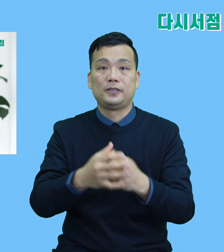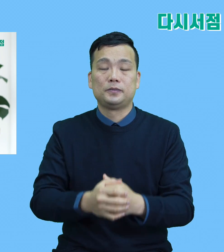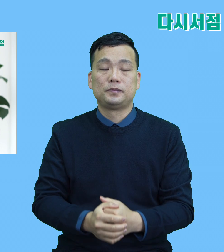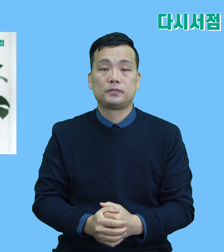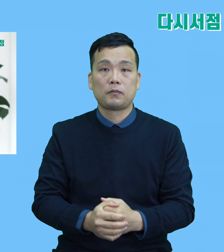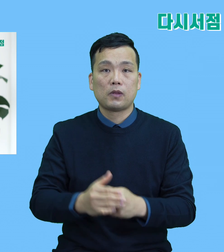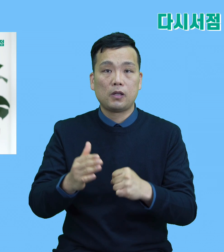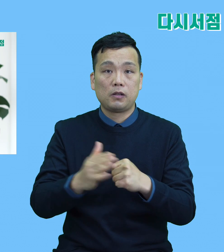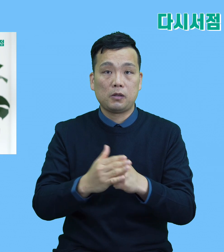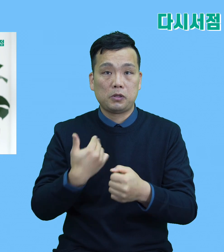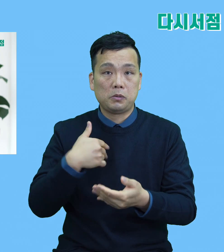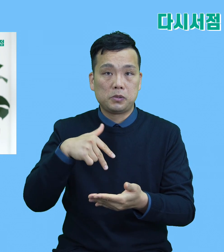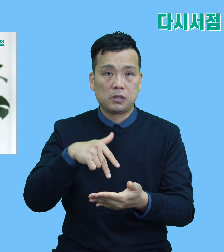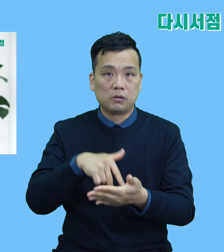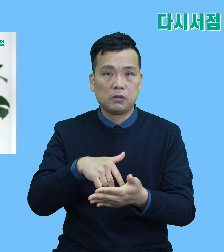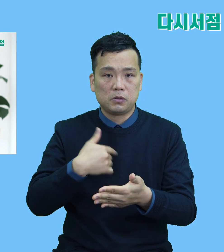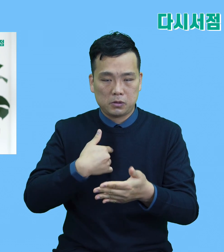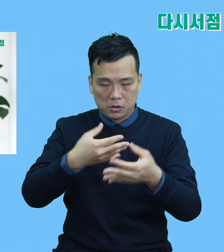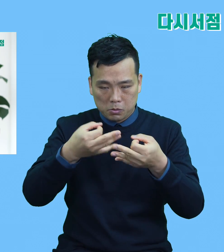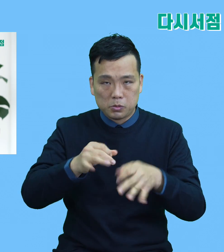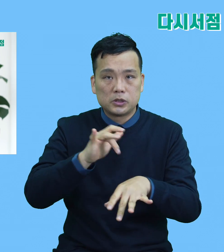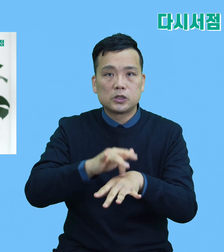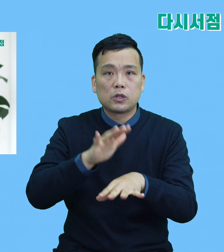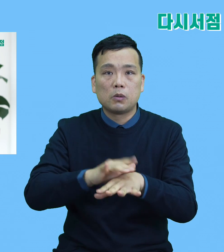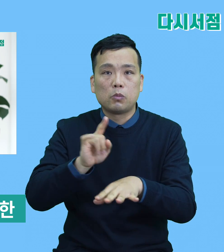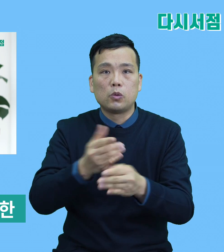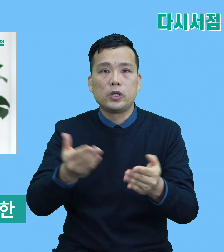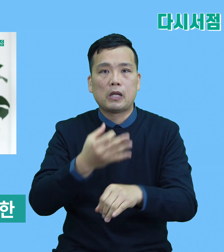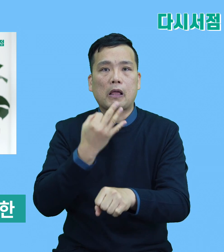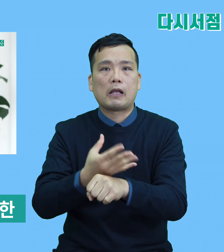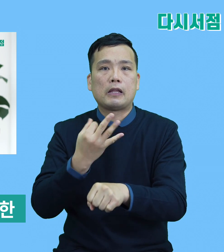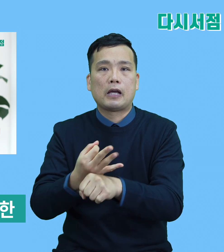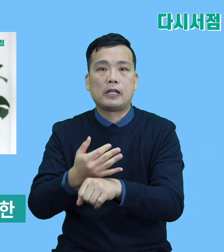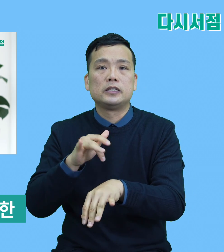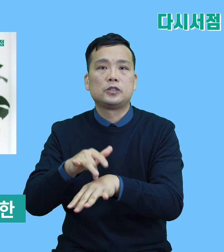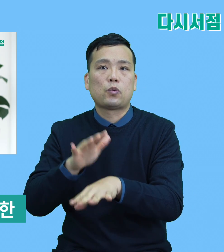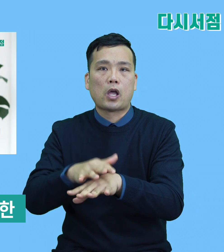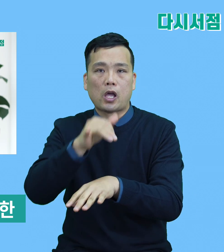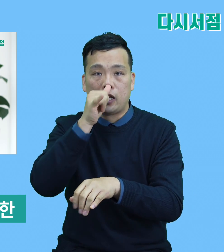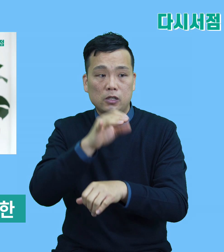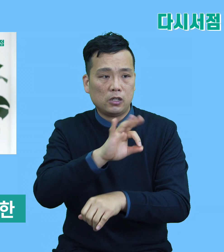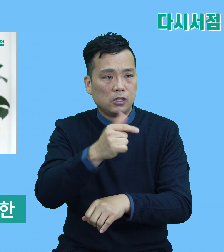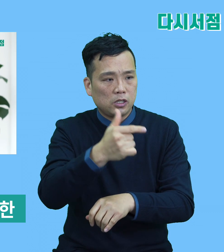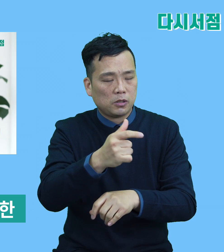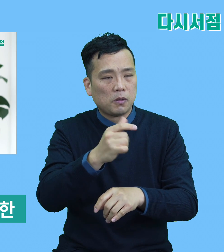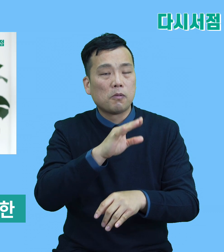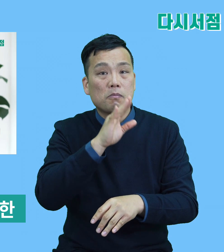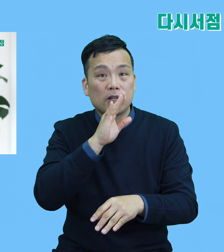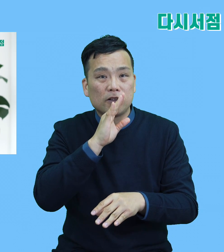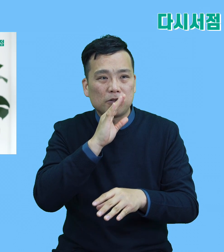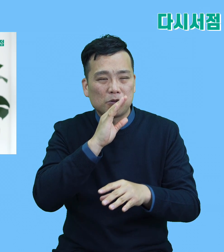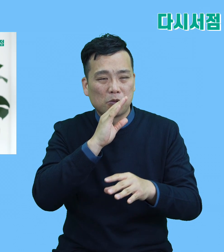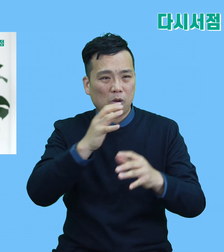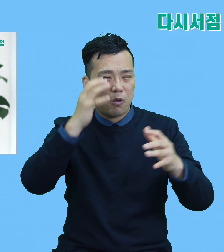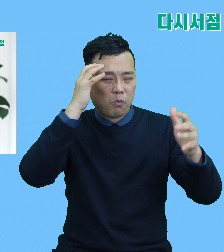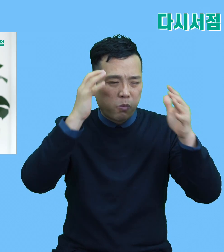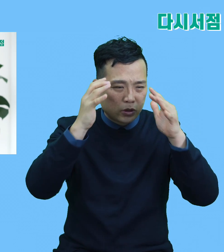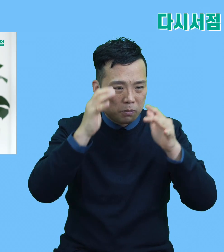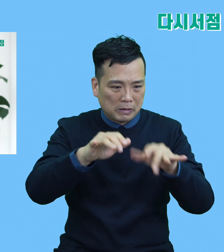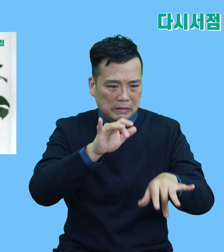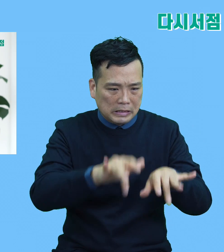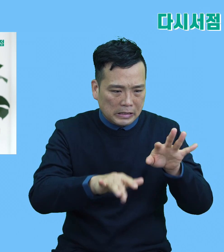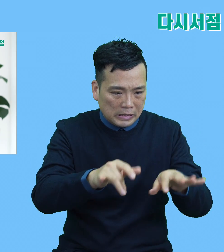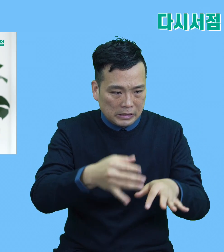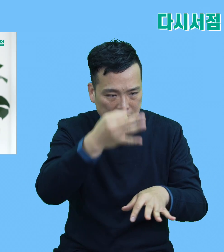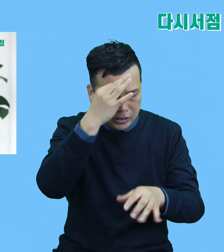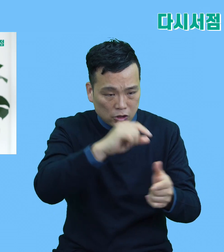저는 되게 간단히 하는 편이라서. 그렇죠. 인디자인은 사실 복잡한 단축키들도